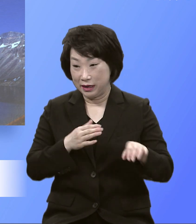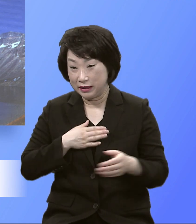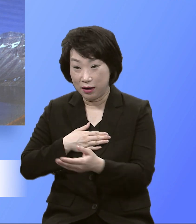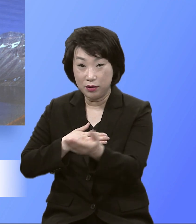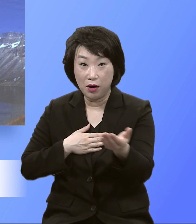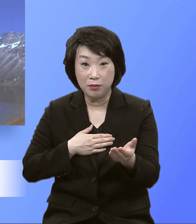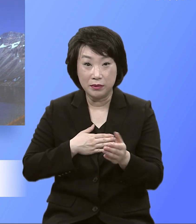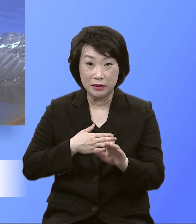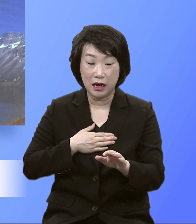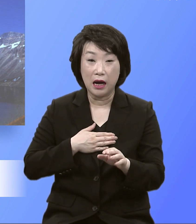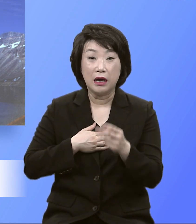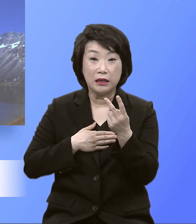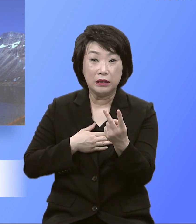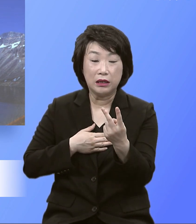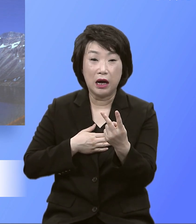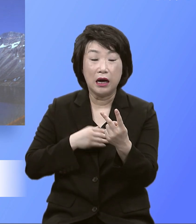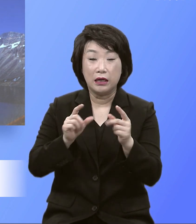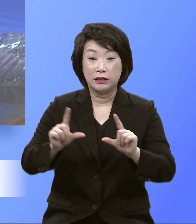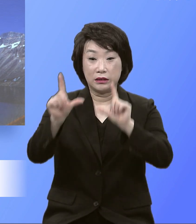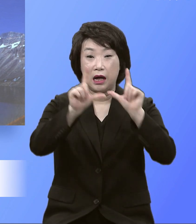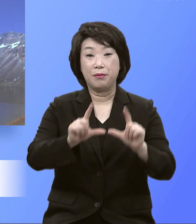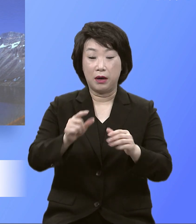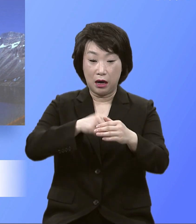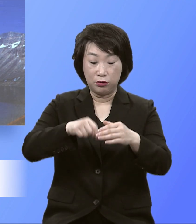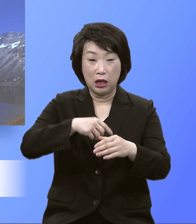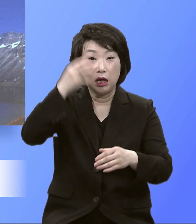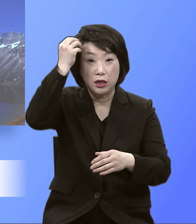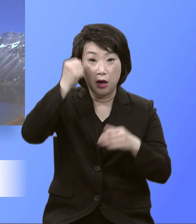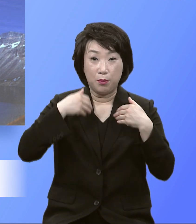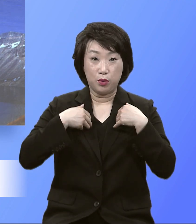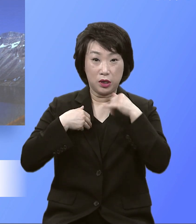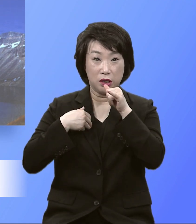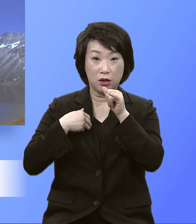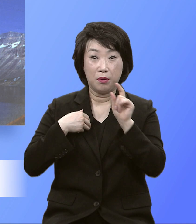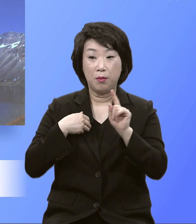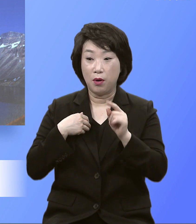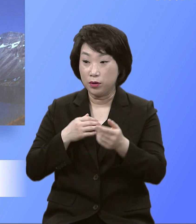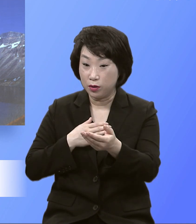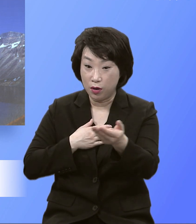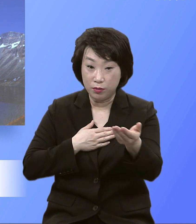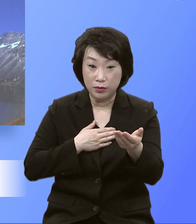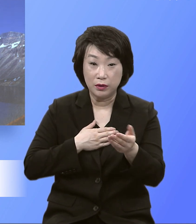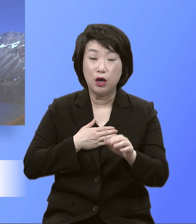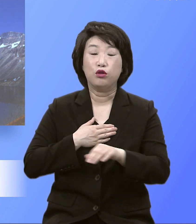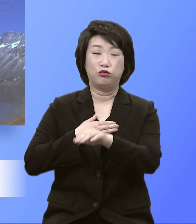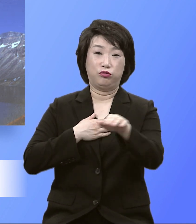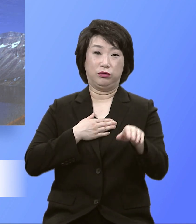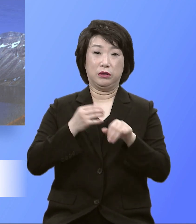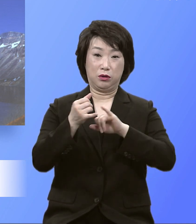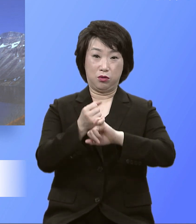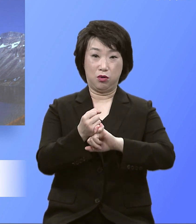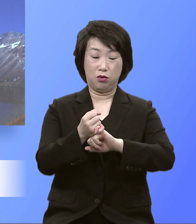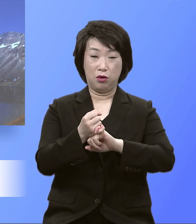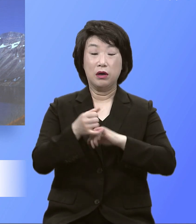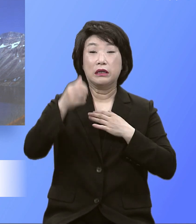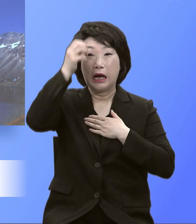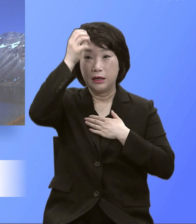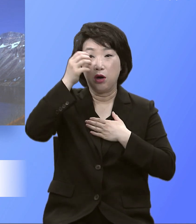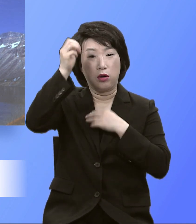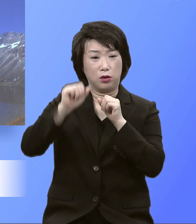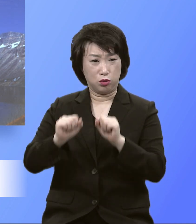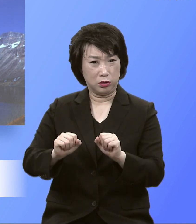이 이중적 삶 속에서 잘 기억할 것이 뭐냐? 우리는 반드시